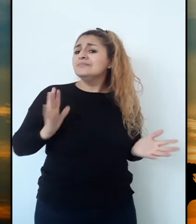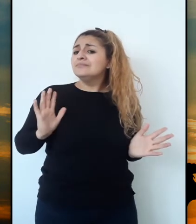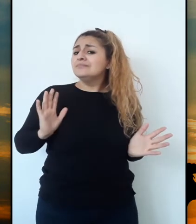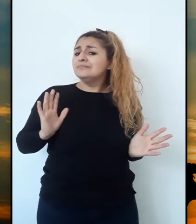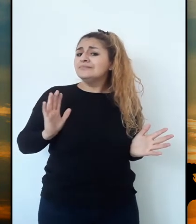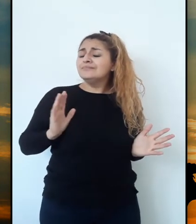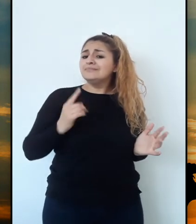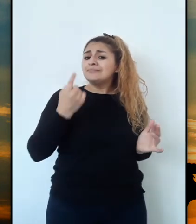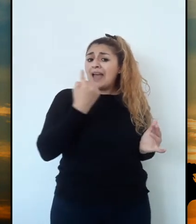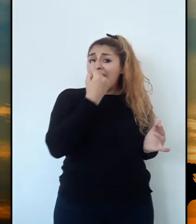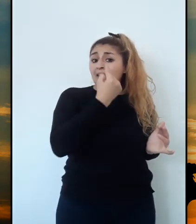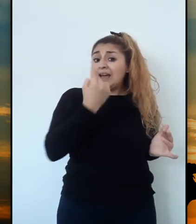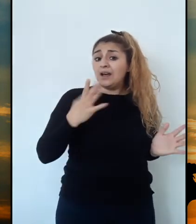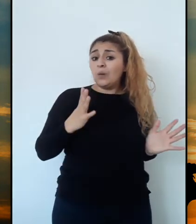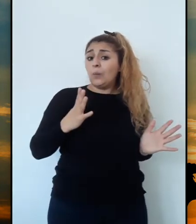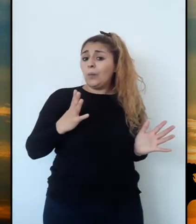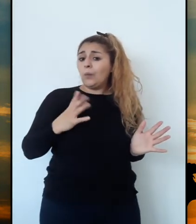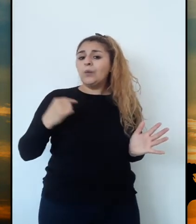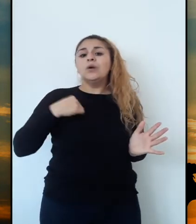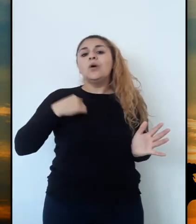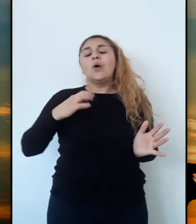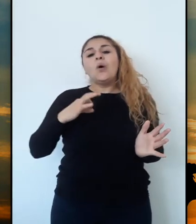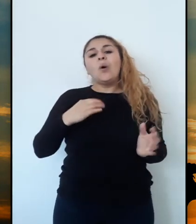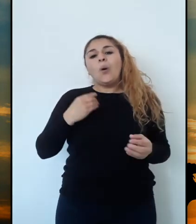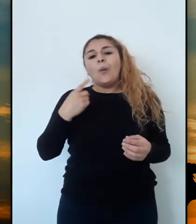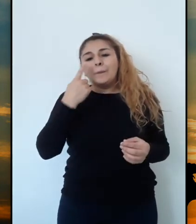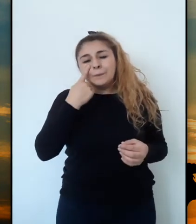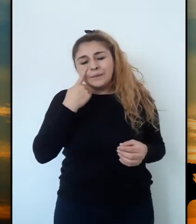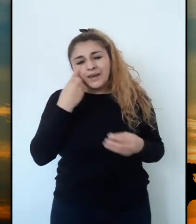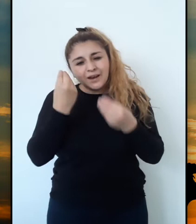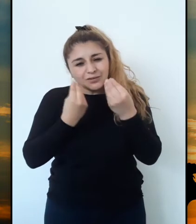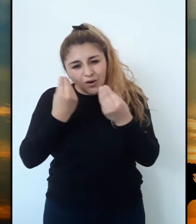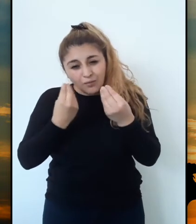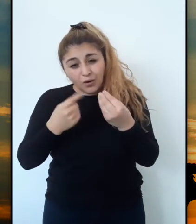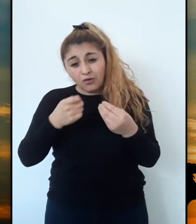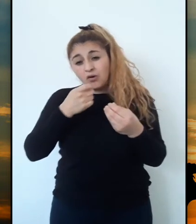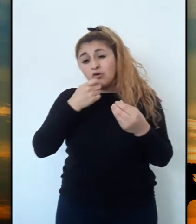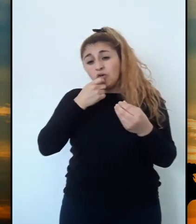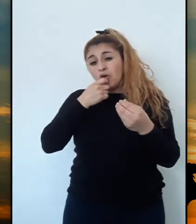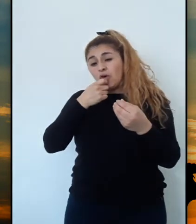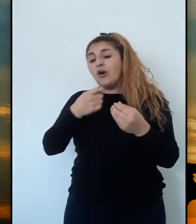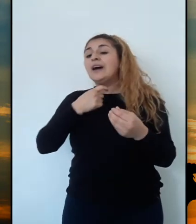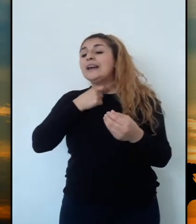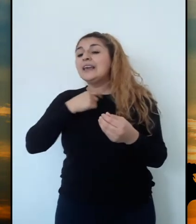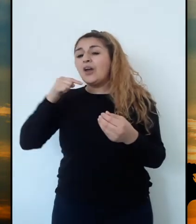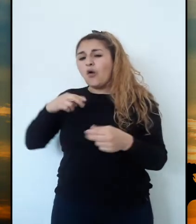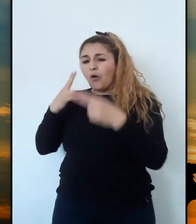la vie, dio la vida a toutes les nations, a todas las naciones.